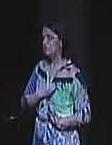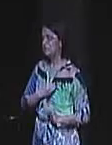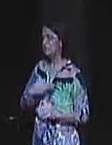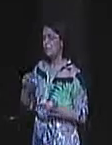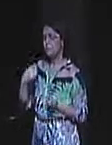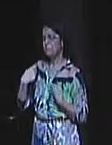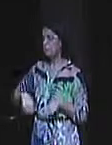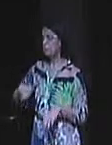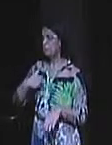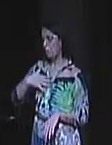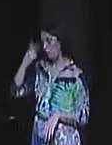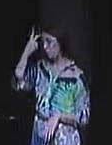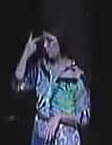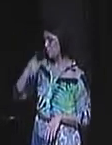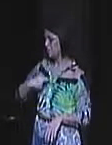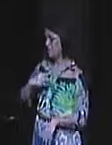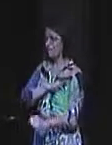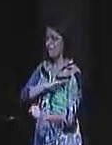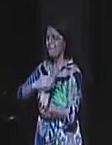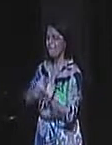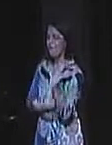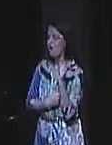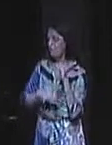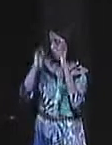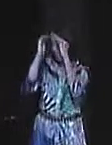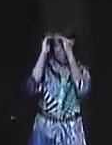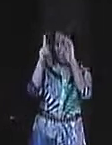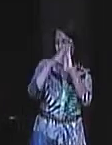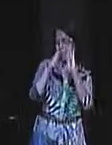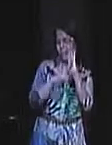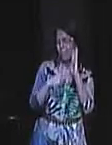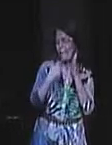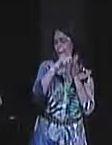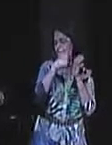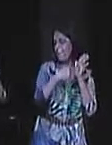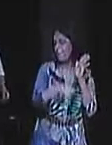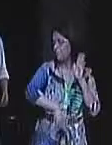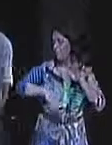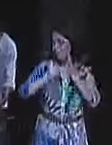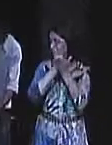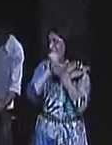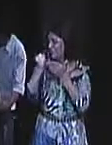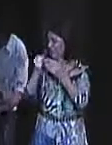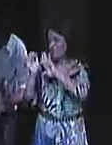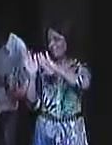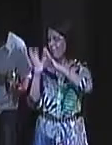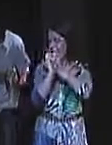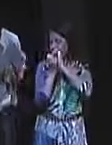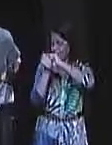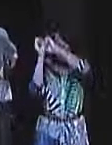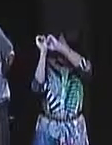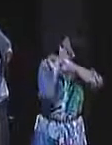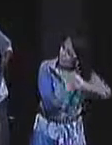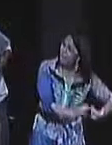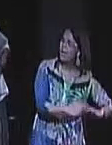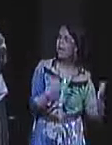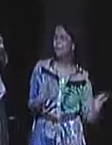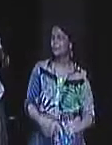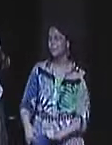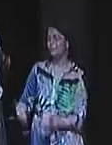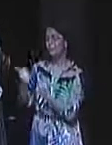não é mais pela pela nossa própria lei nosso esforço próprio que nós vamos ser os libertos o